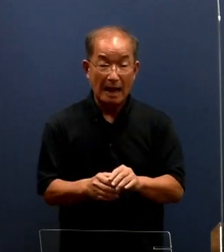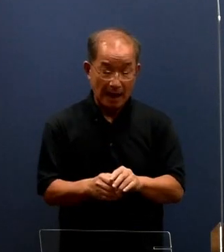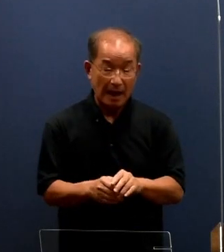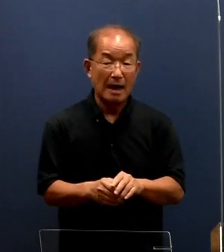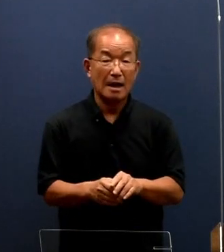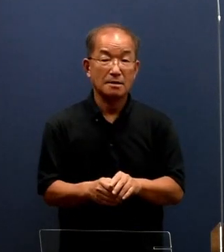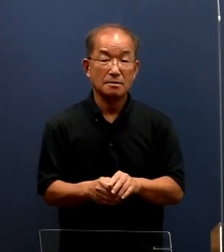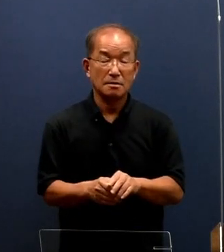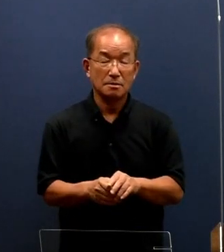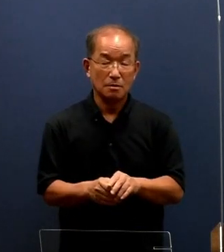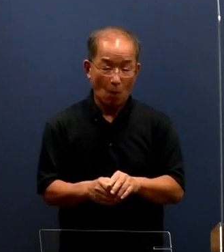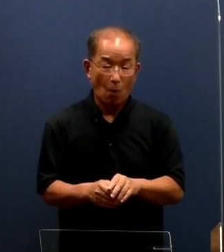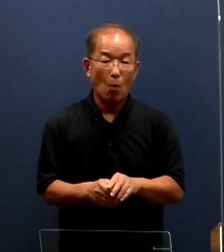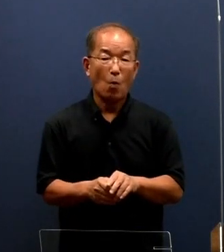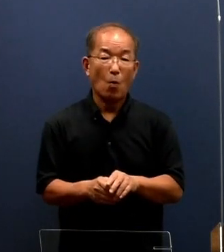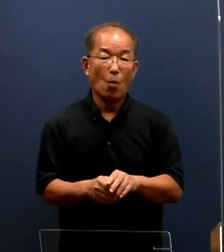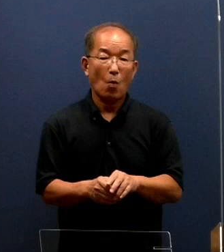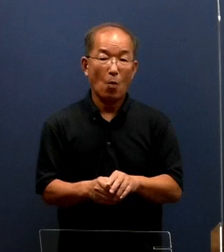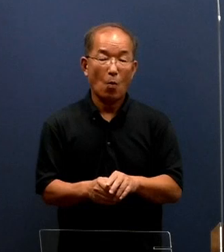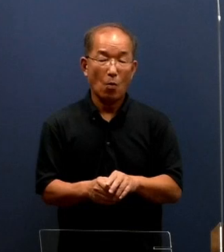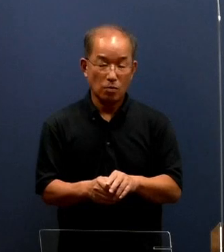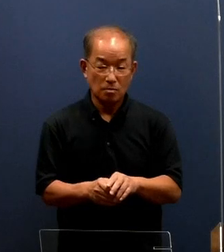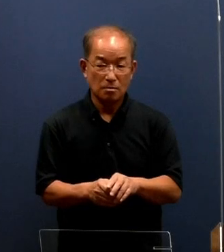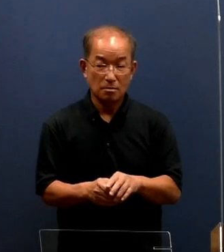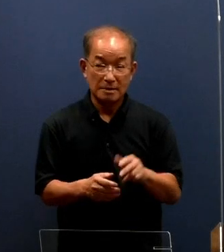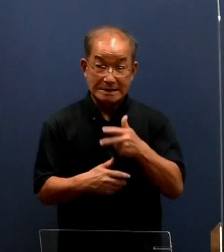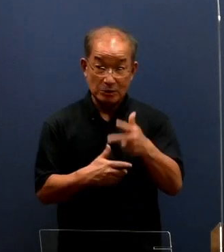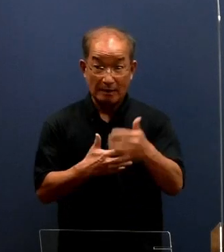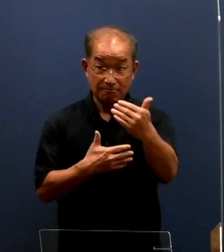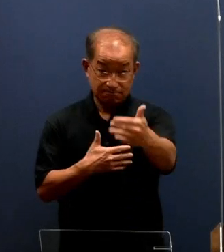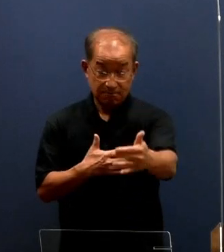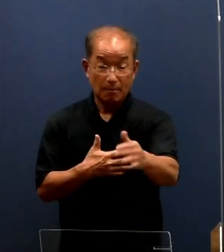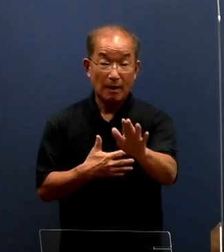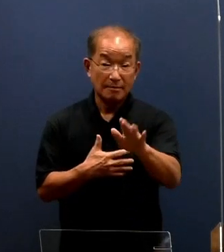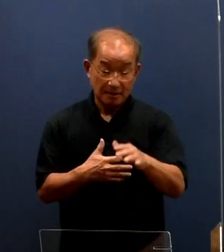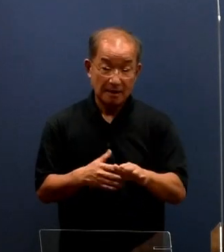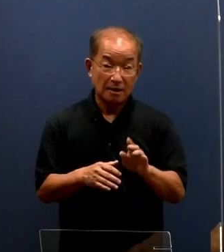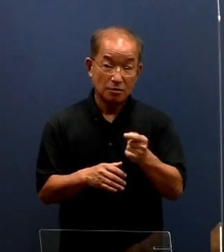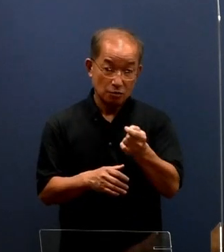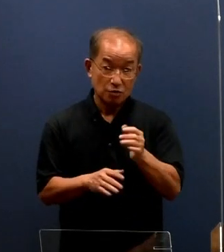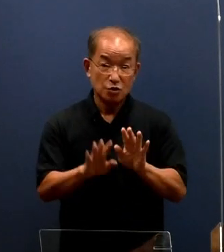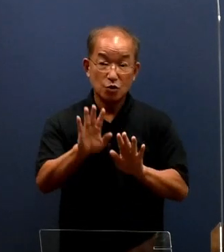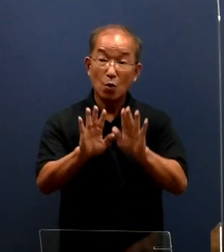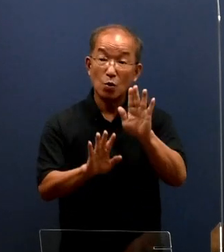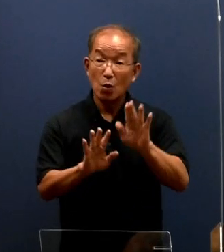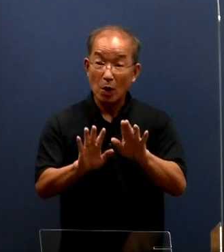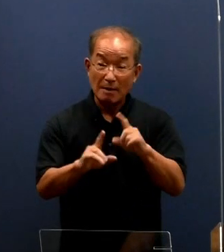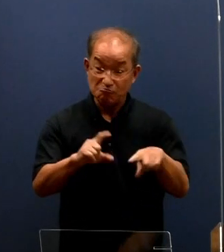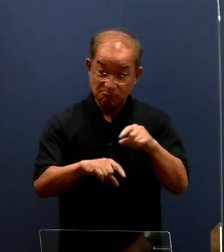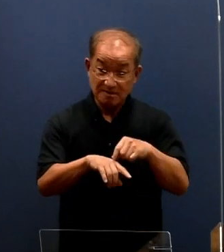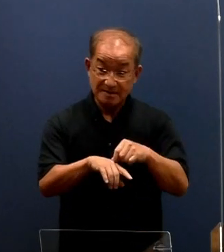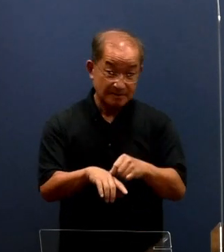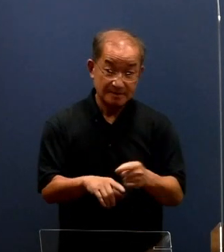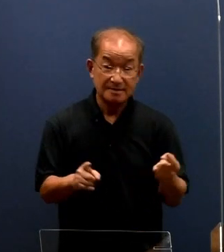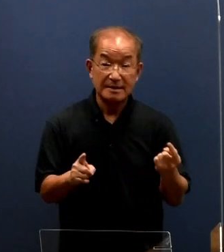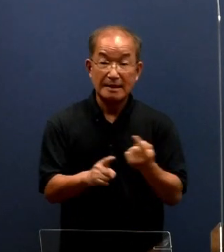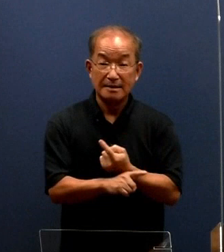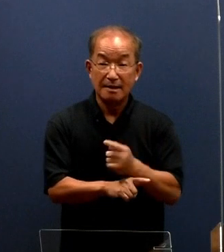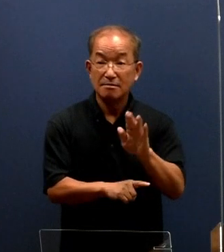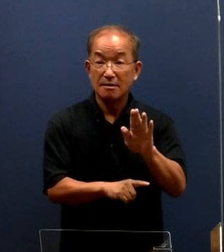ってになりますけど、1週間ほどありますから、また状況がより厳しくなっているようであれば、そもそもが